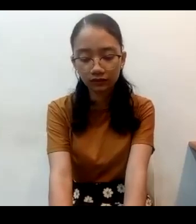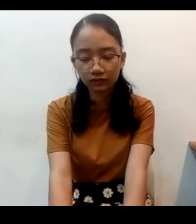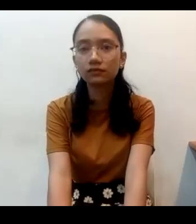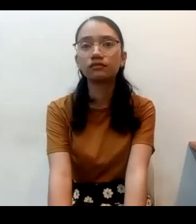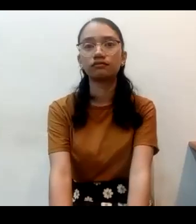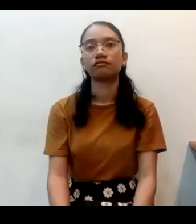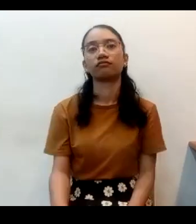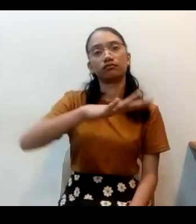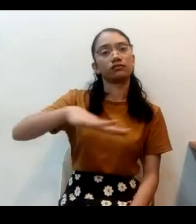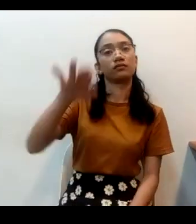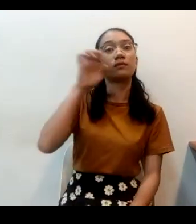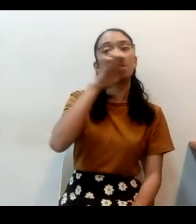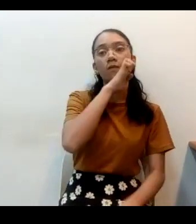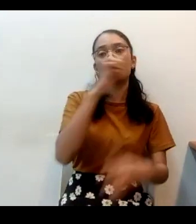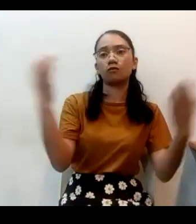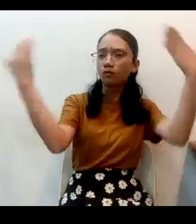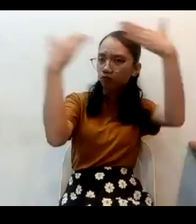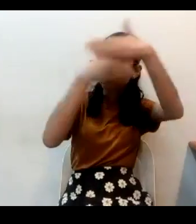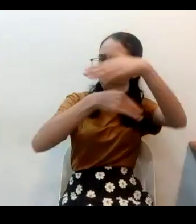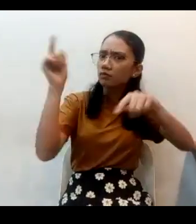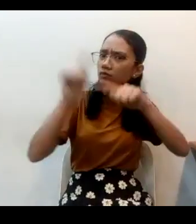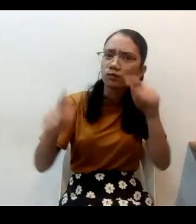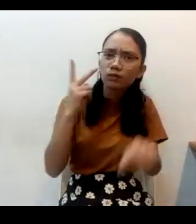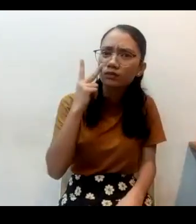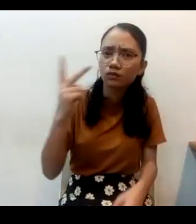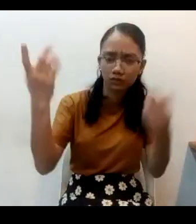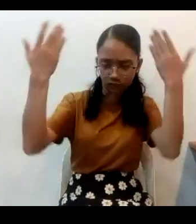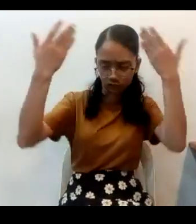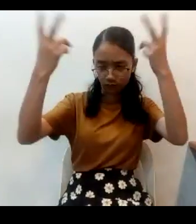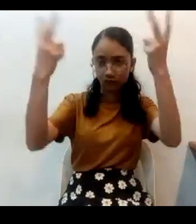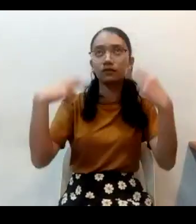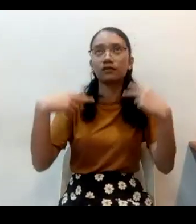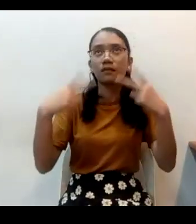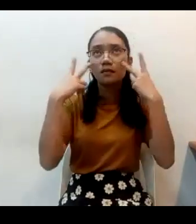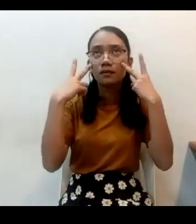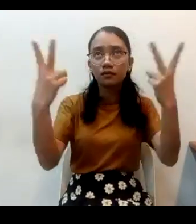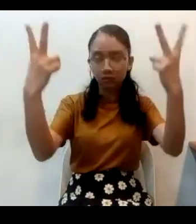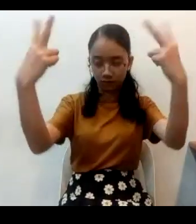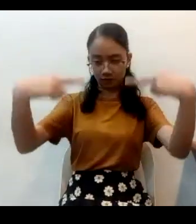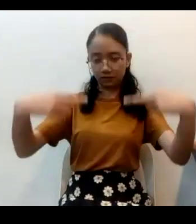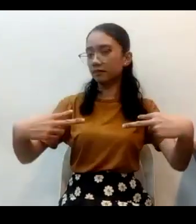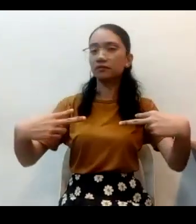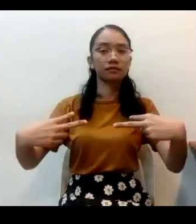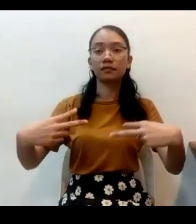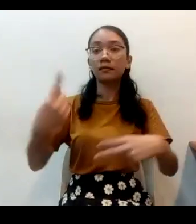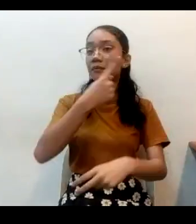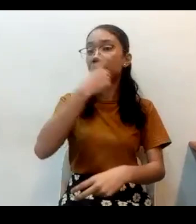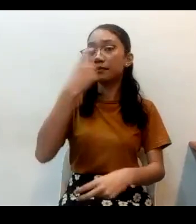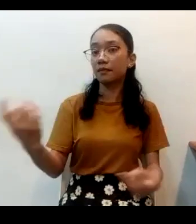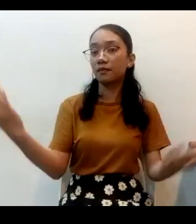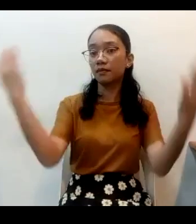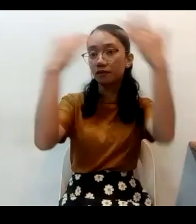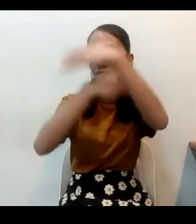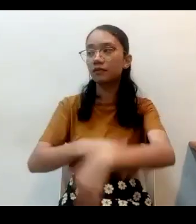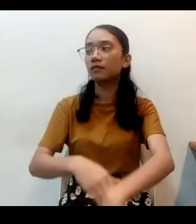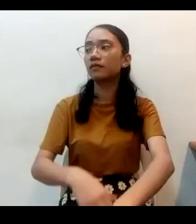Their eyes are dim. That's why they couldn't see themselves. Yung kanila pong mata ay malabo na kaya hindi na po nila makita yung kanilang sarili. The